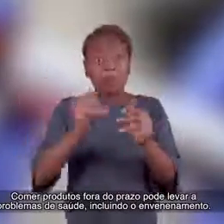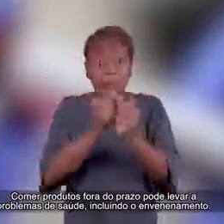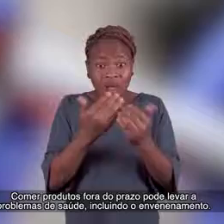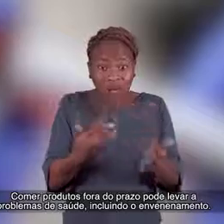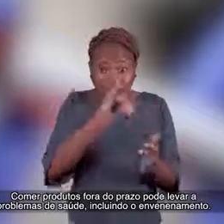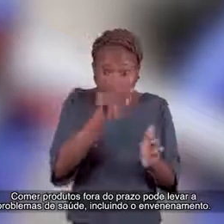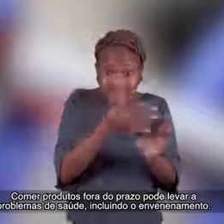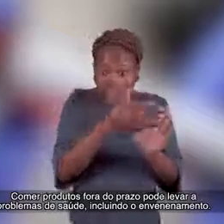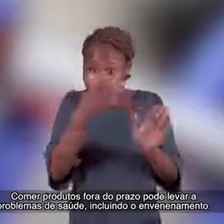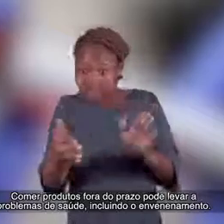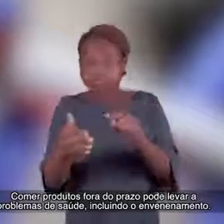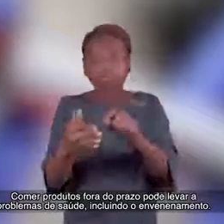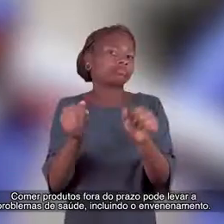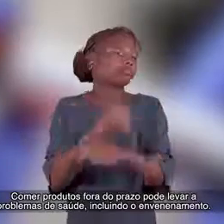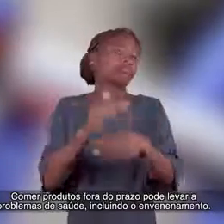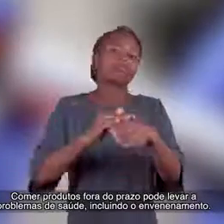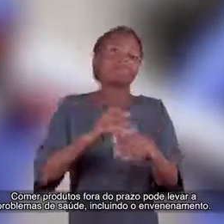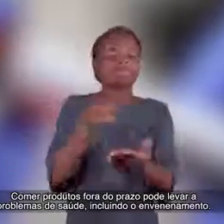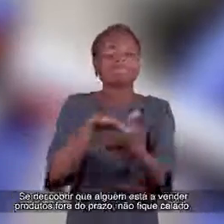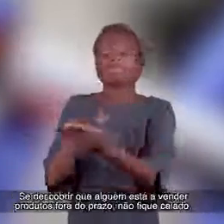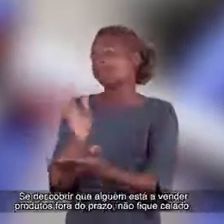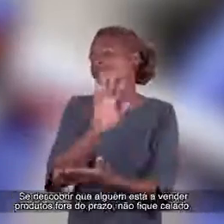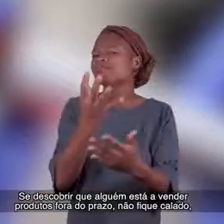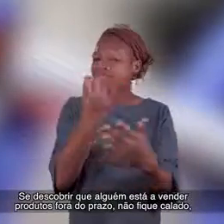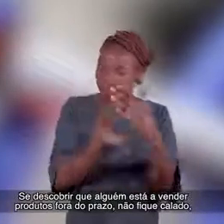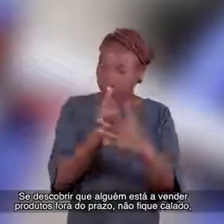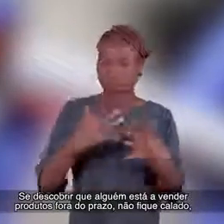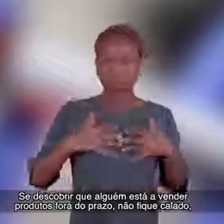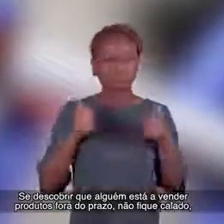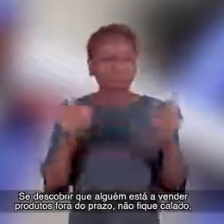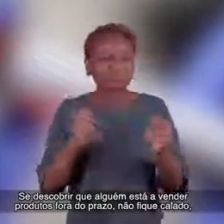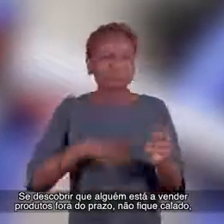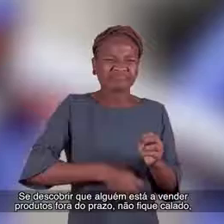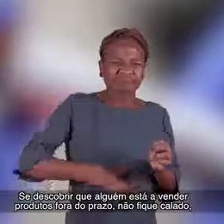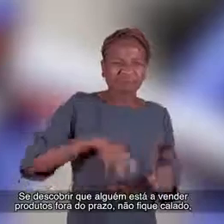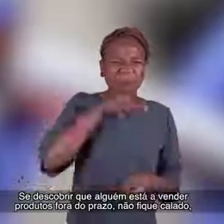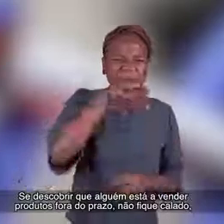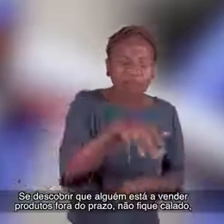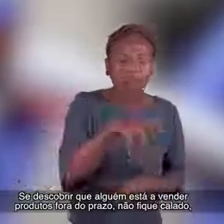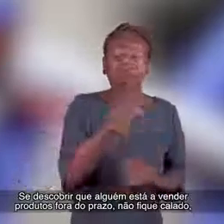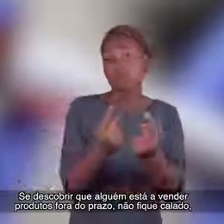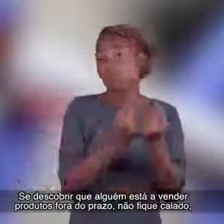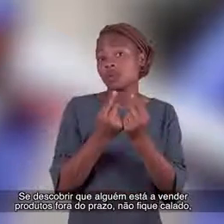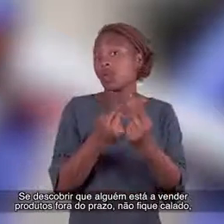saúde, incluindo o envenenamento. Se descobrir que alguém está a vender produtos fora do prazo, não fique